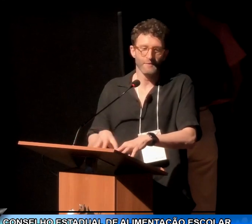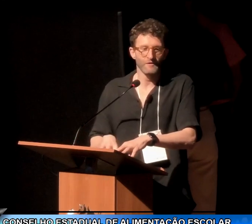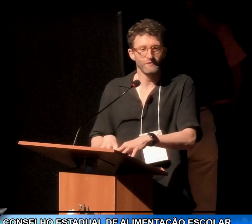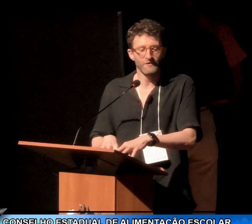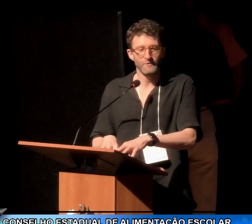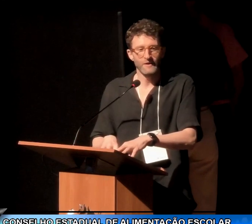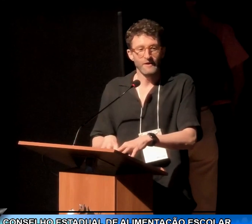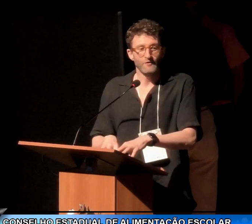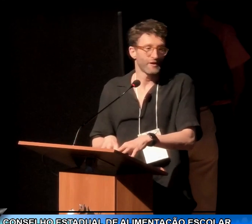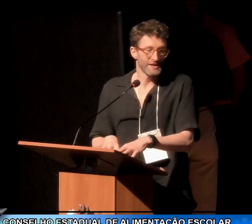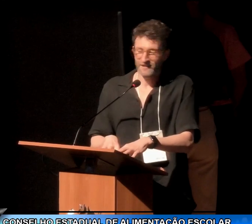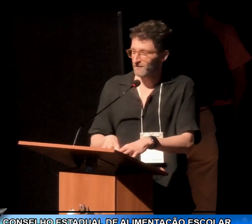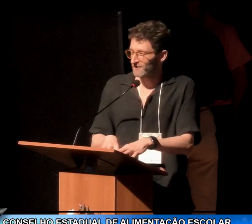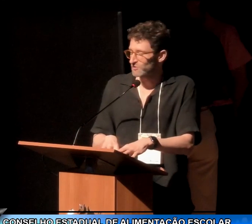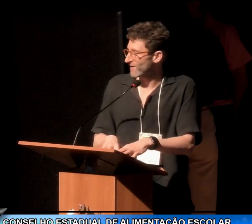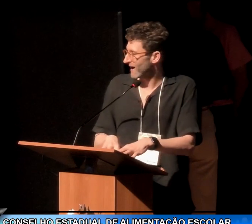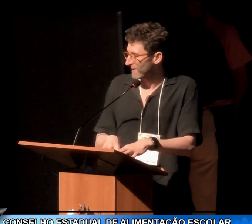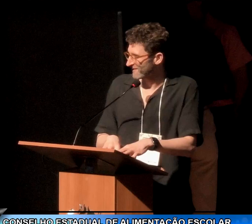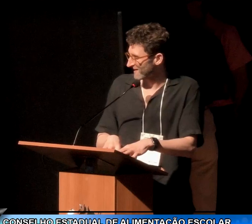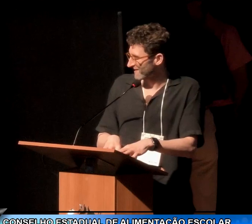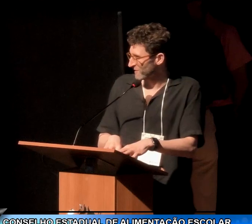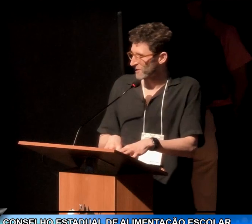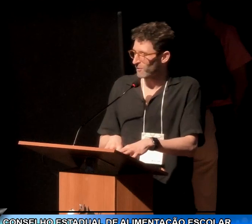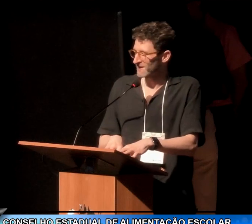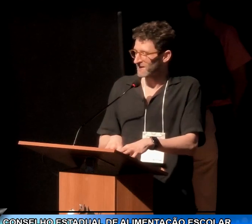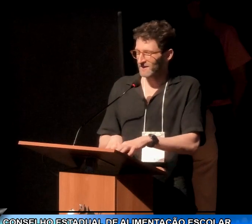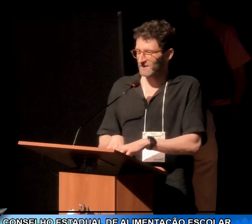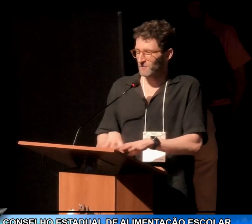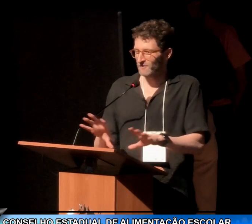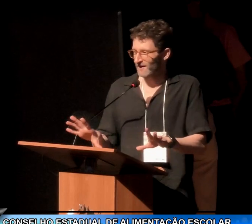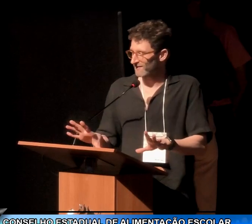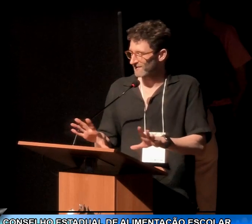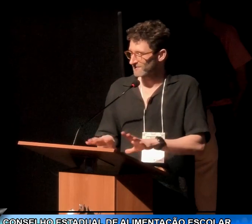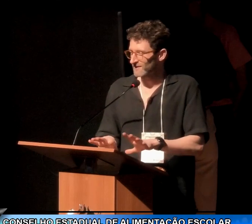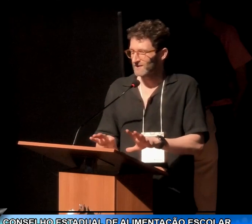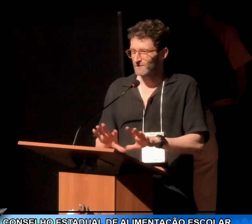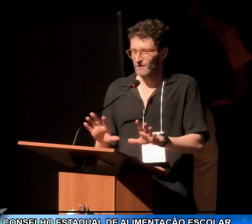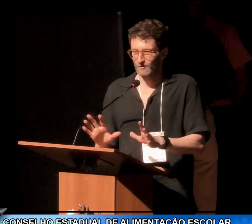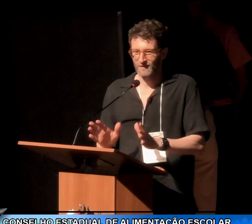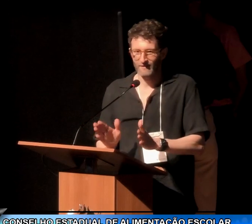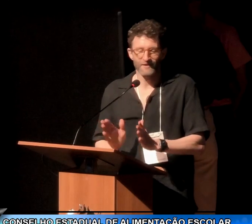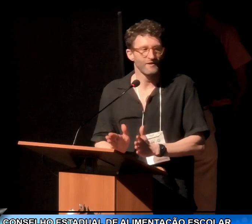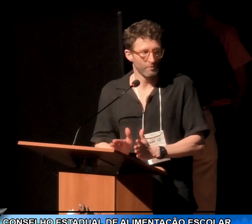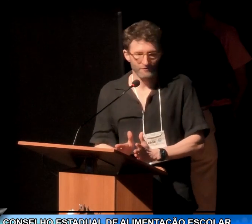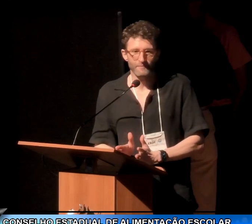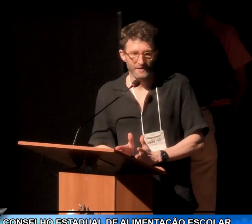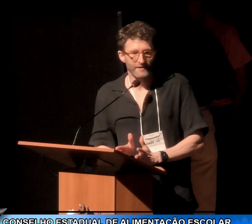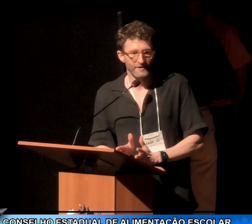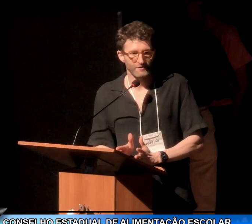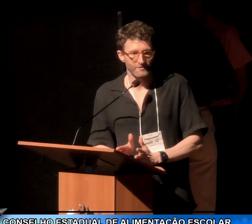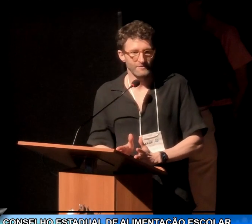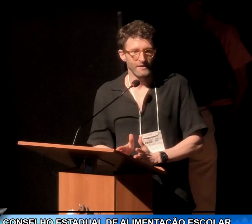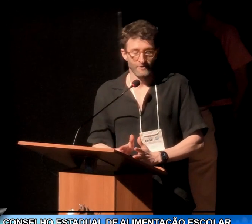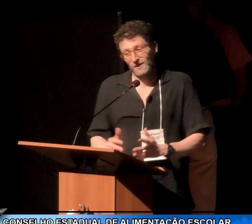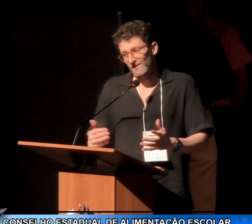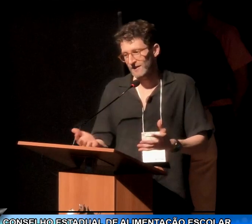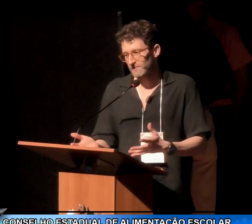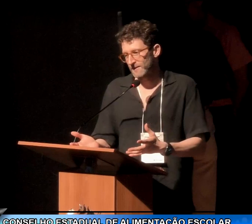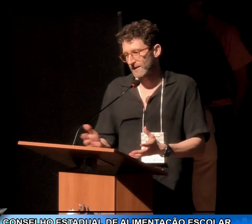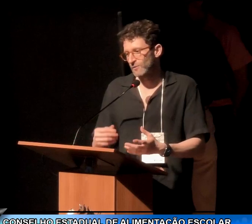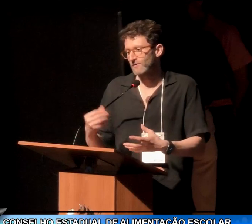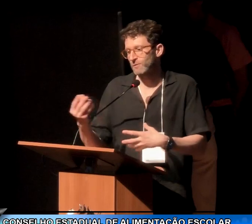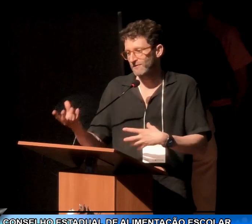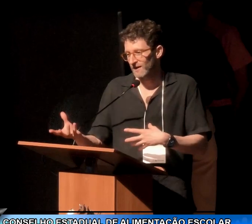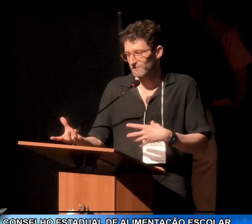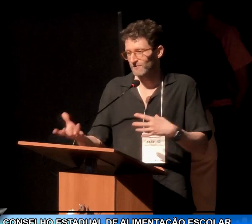recebe a infusão fora isso se não tiver capacitação eu recomendaria que não houvesse né que não assumisse essa responsabilidade né só que aí